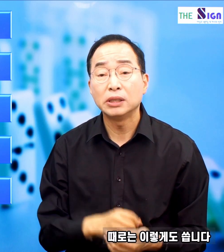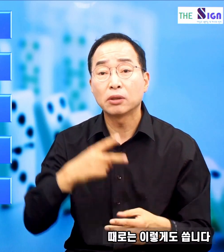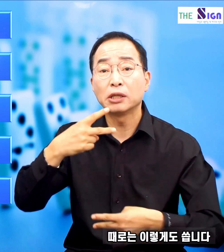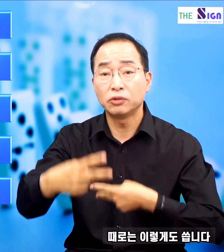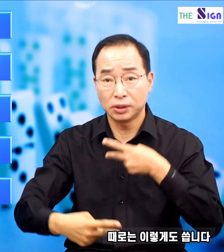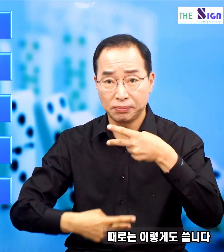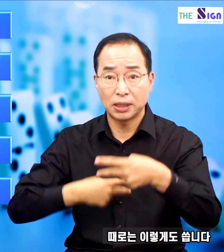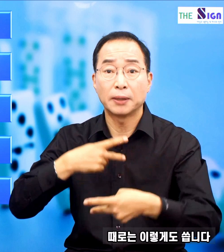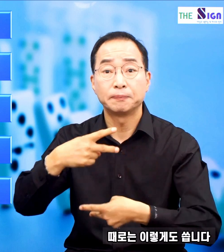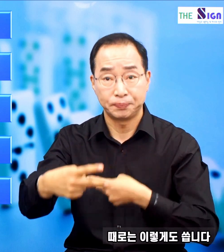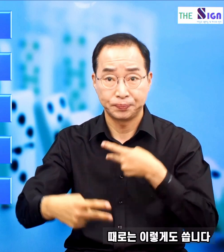이렇게도 씁니다.